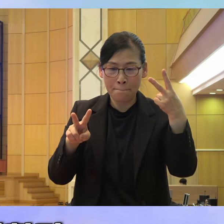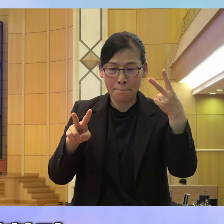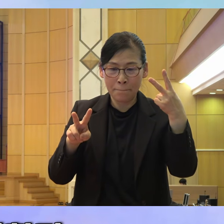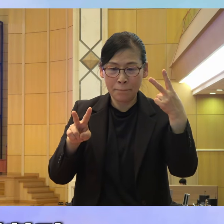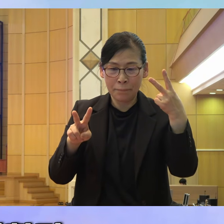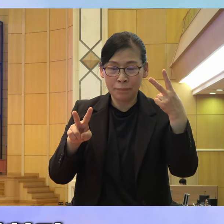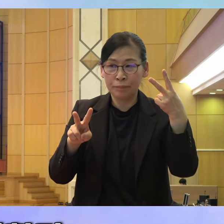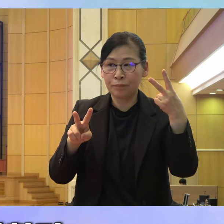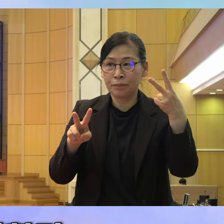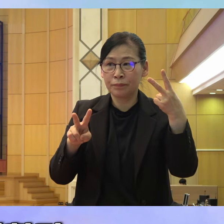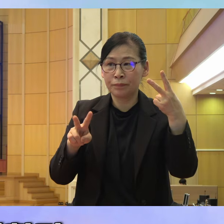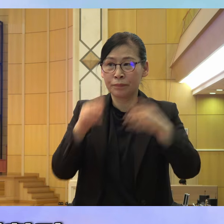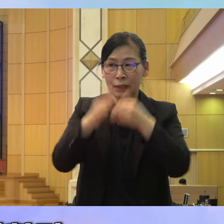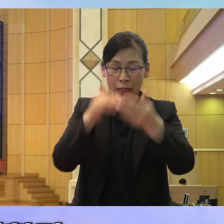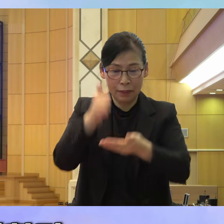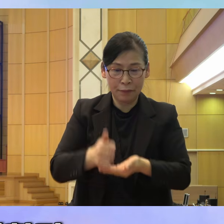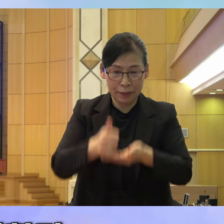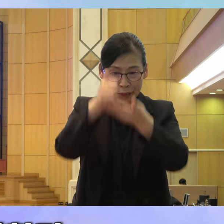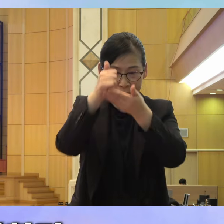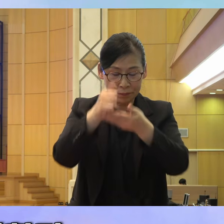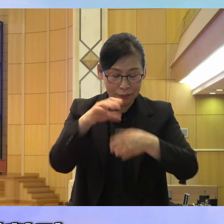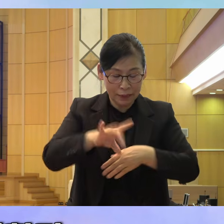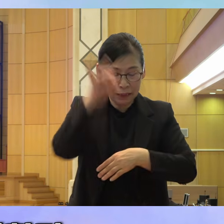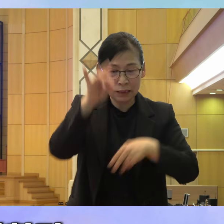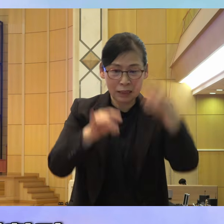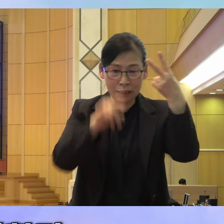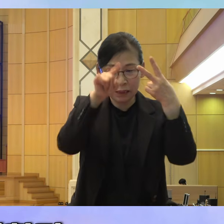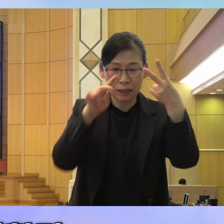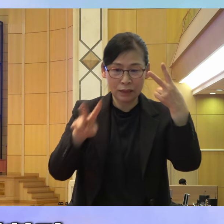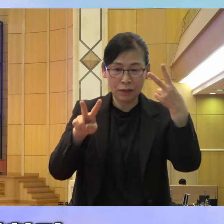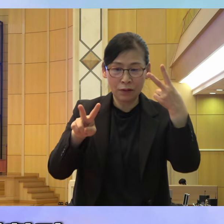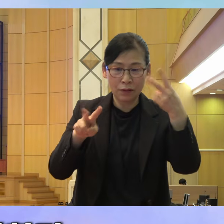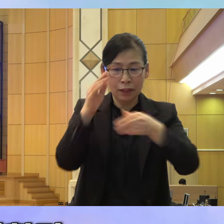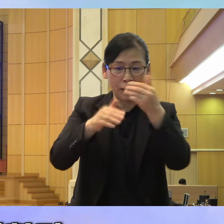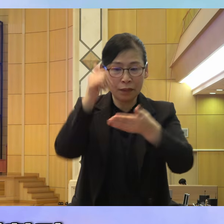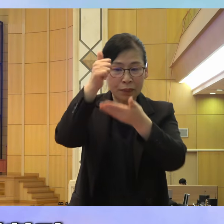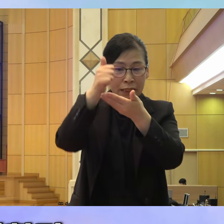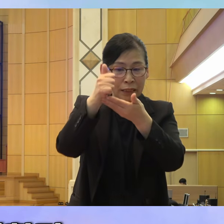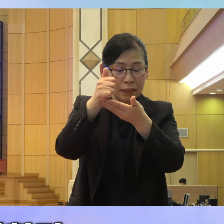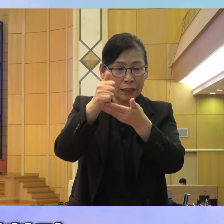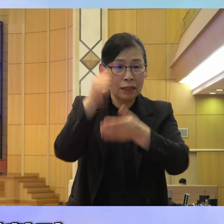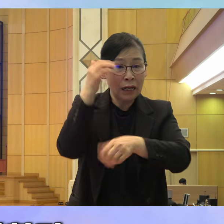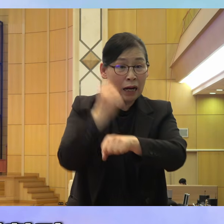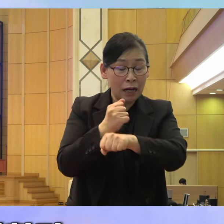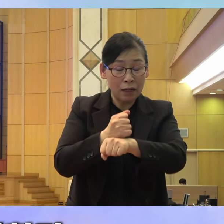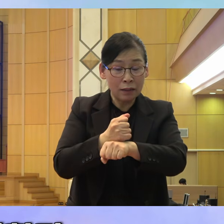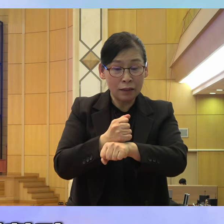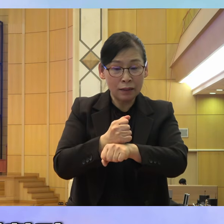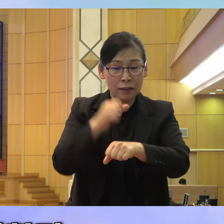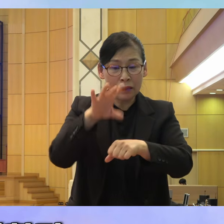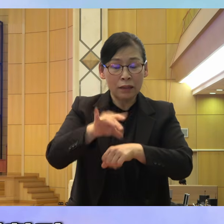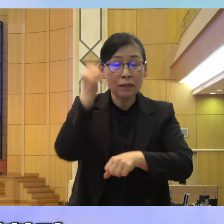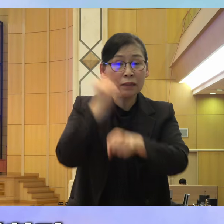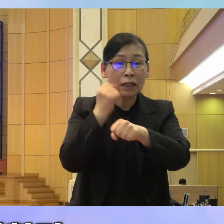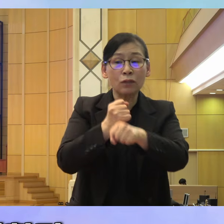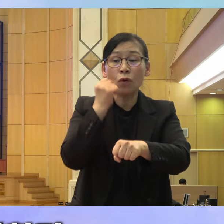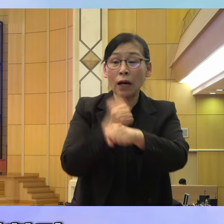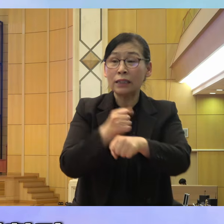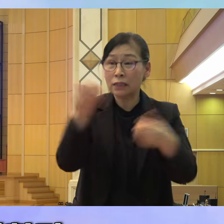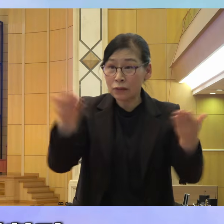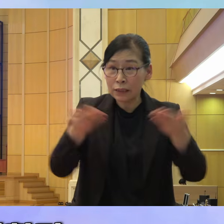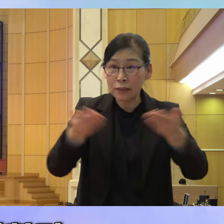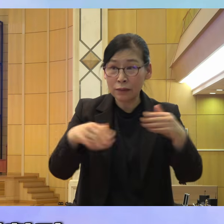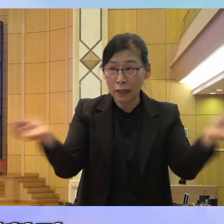거예요. 하나님이, 창세기 2장 2절입니다. 하나님이 하시던 일 말은 창조한